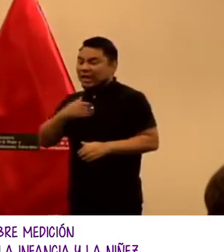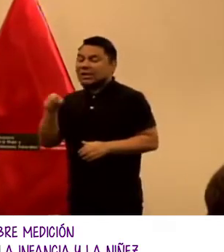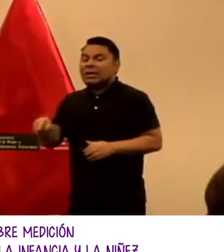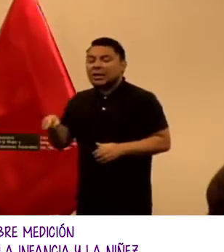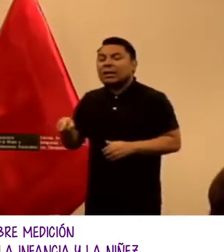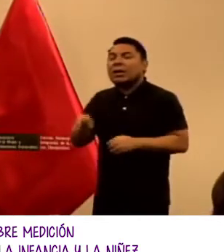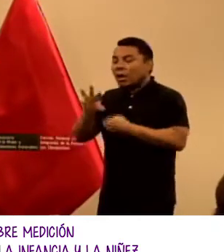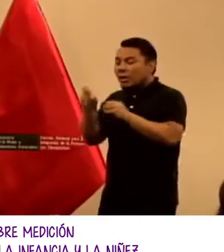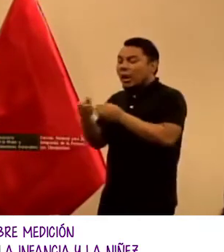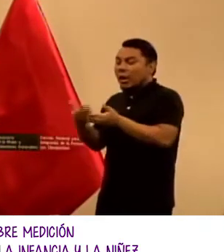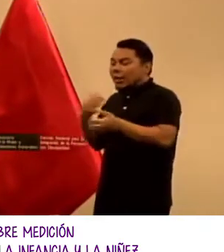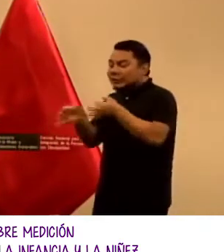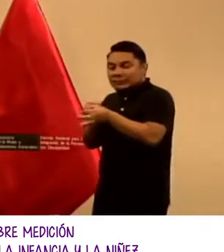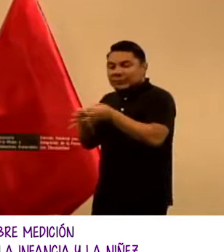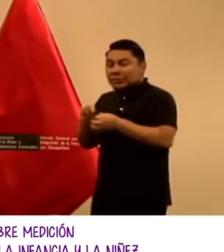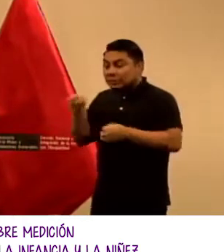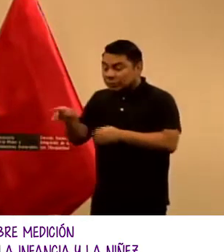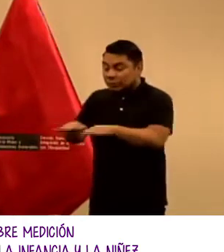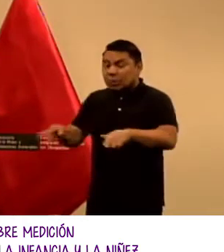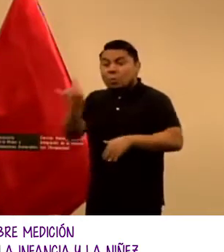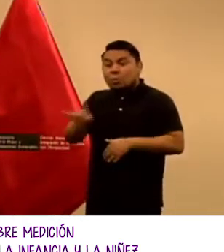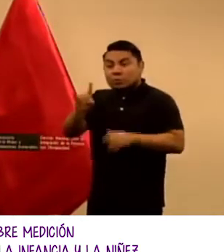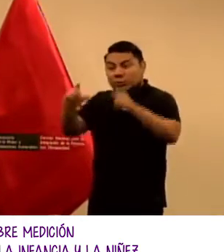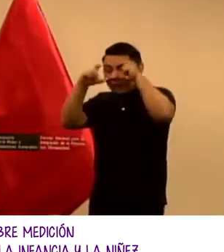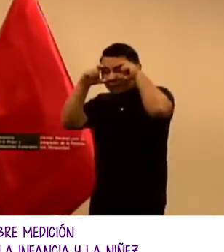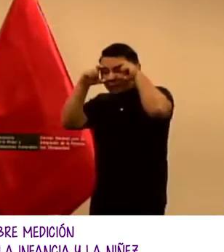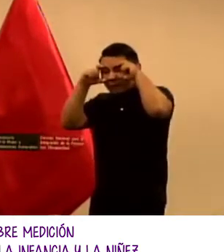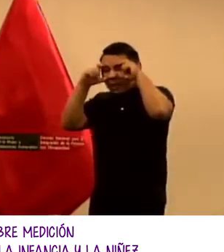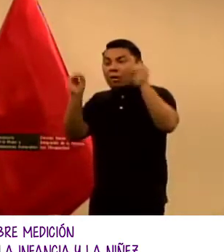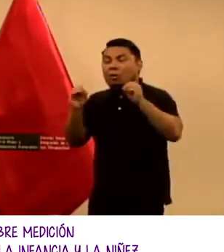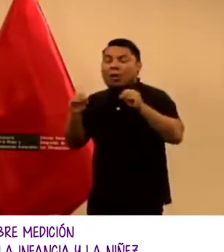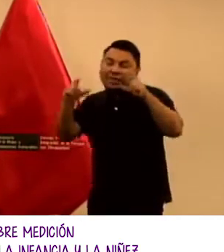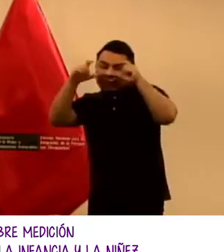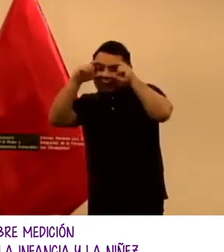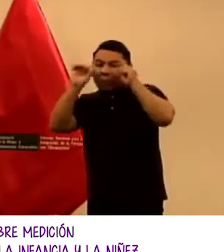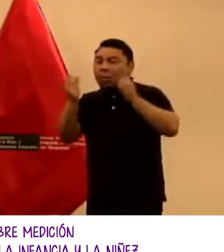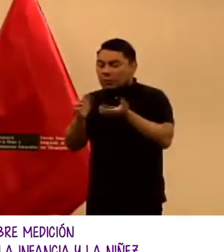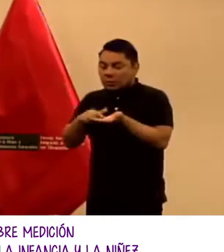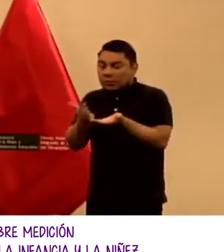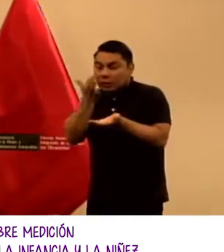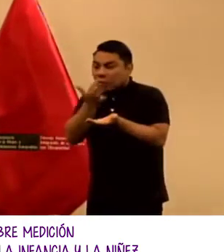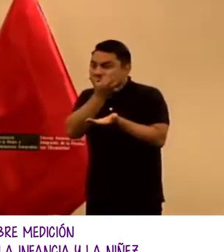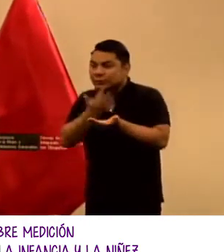pregunta introductoria que se refiere a si el niño o niña usa gafas o anteojos o lentes de contacto.